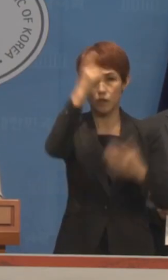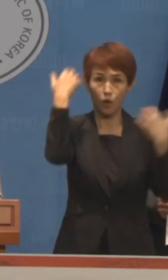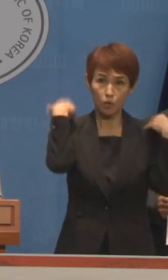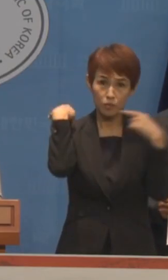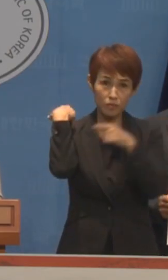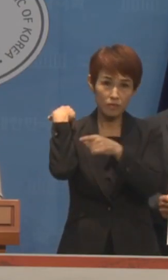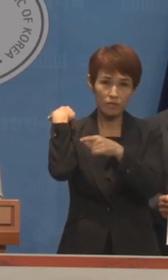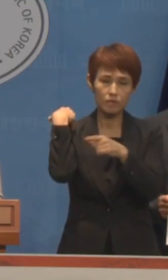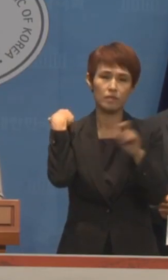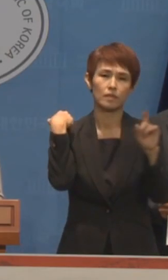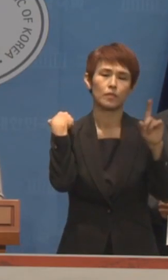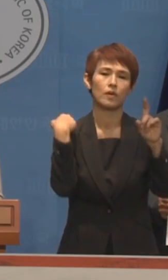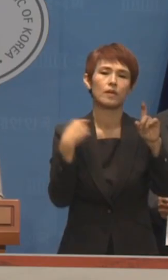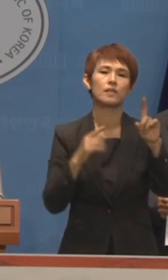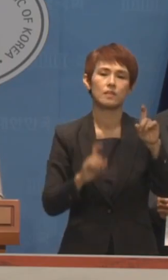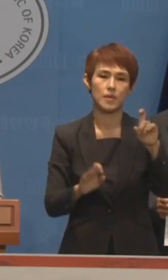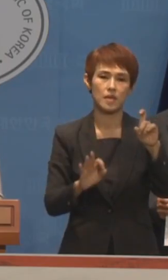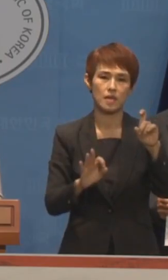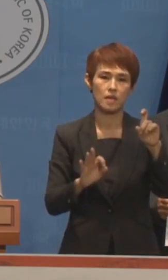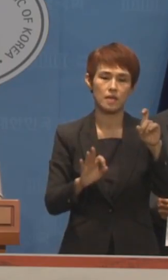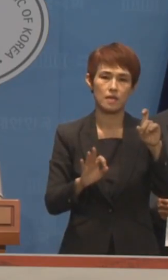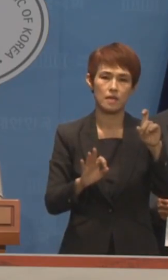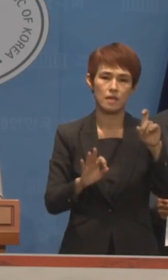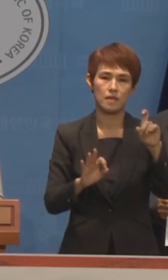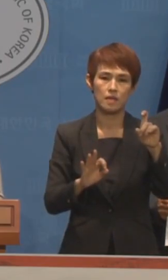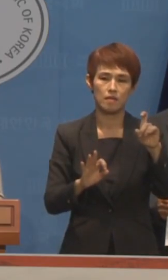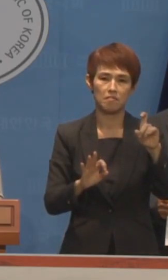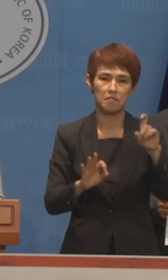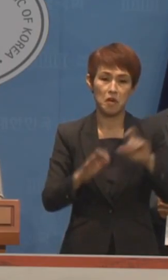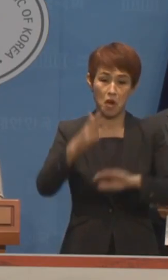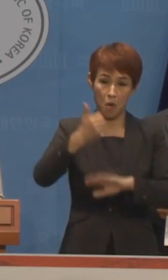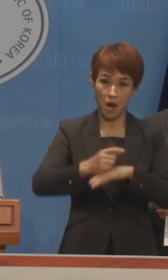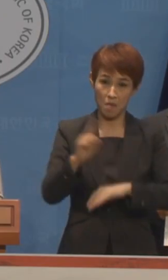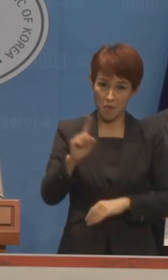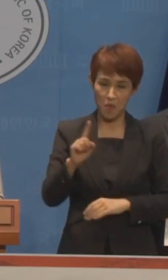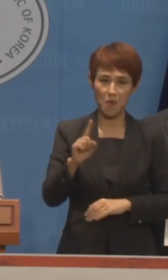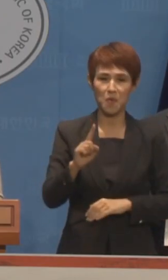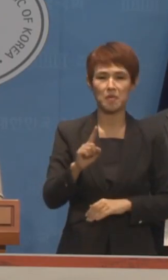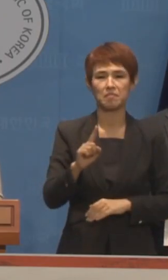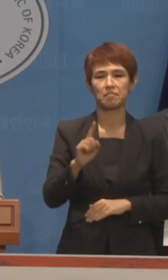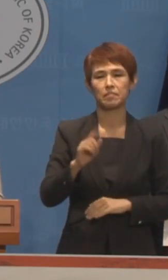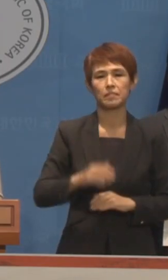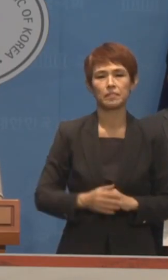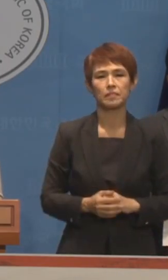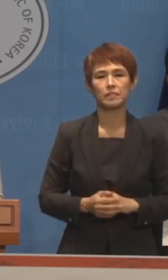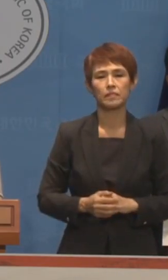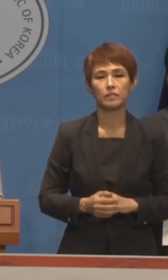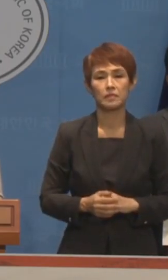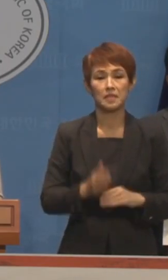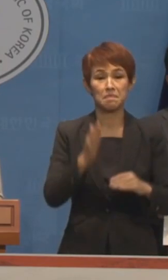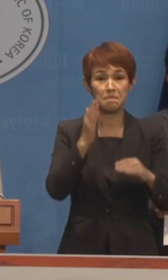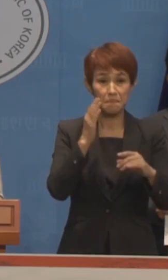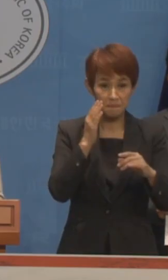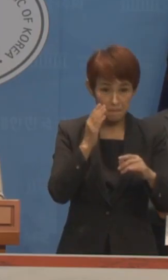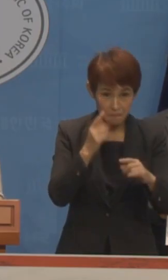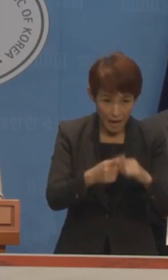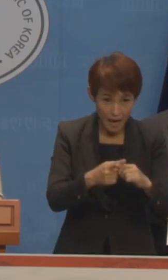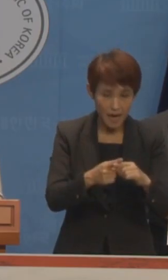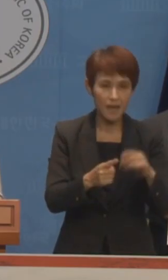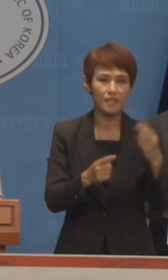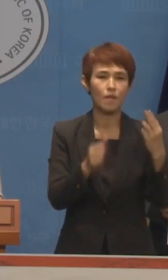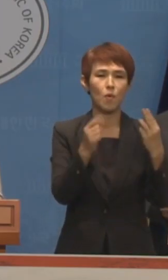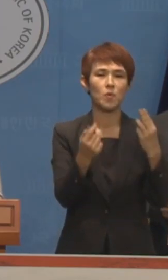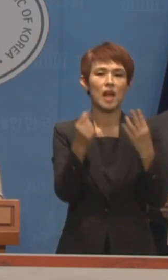11월 10일 임기 반환점 주요 성과로 중단되었던 신한울 3, 4호기의 건설을 재개하고